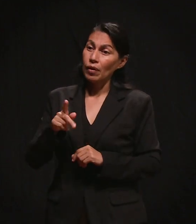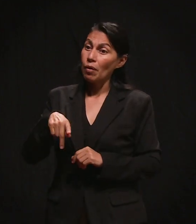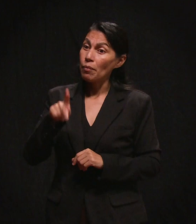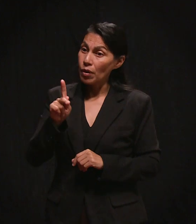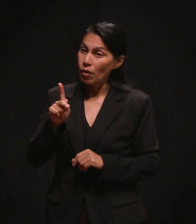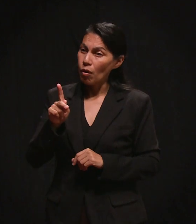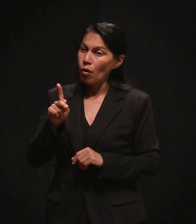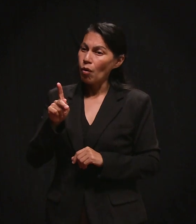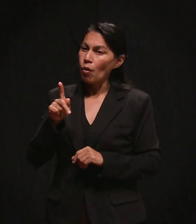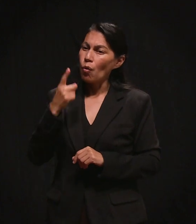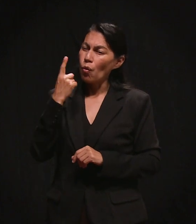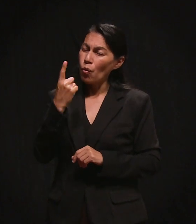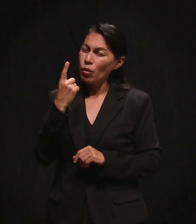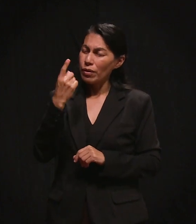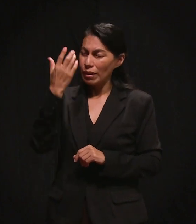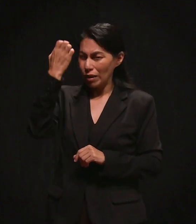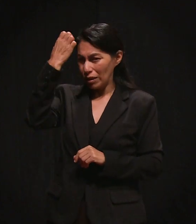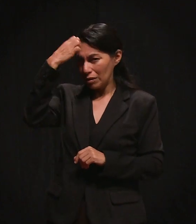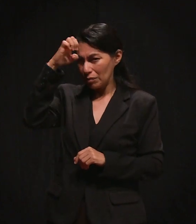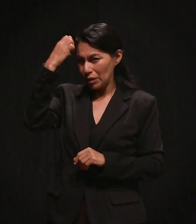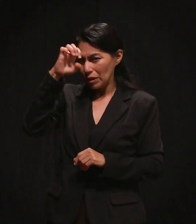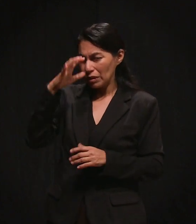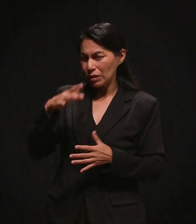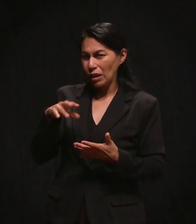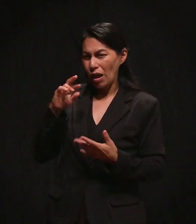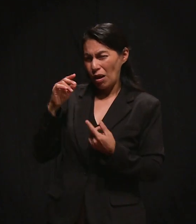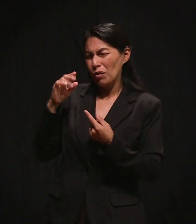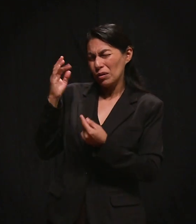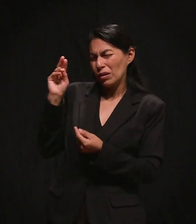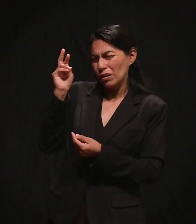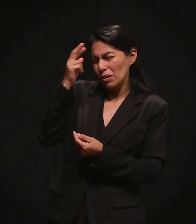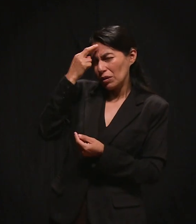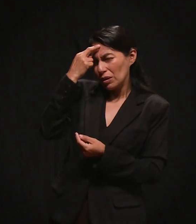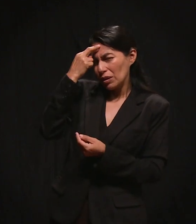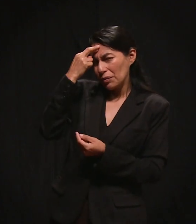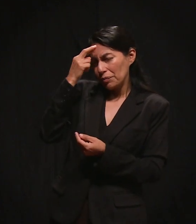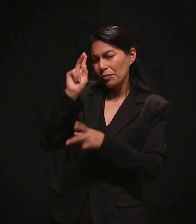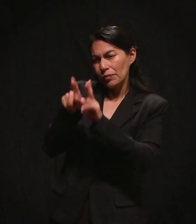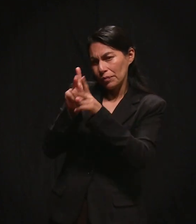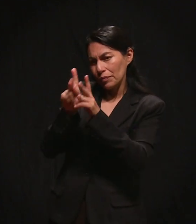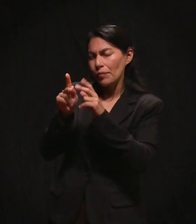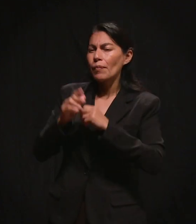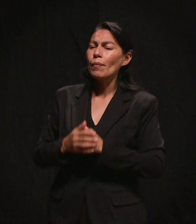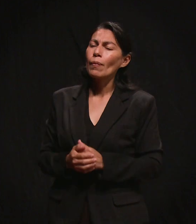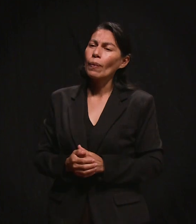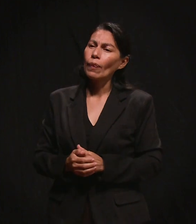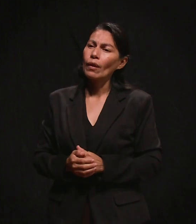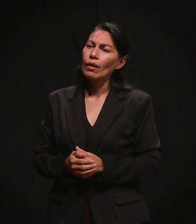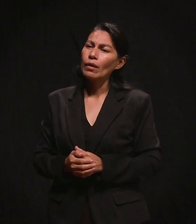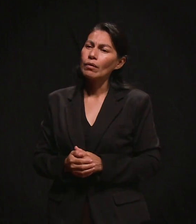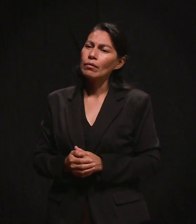experiencia que me viene a la mente y se la quiero compartir.